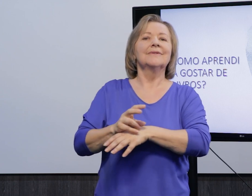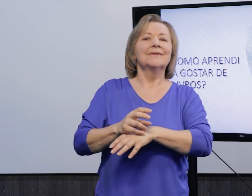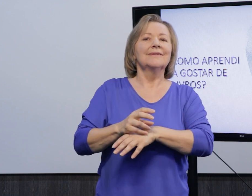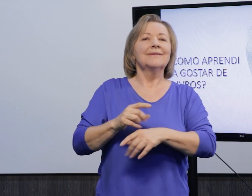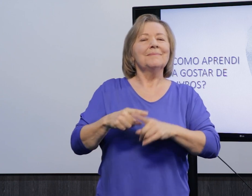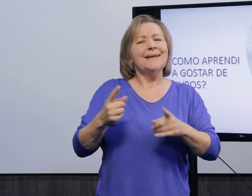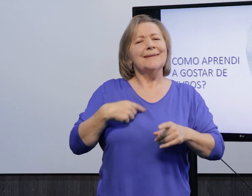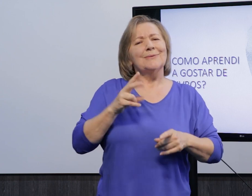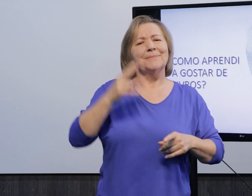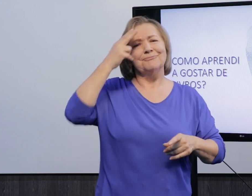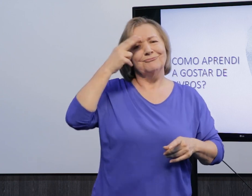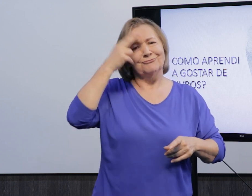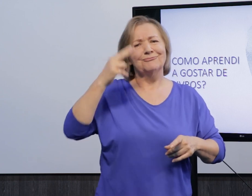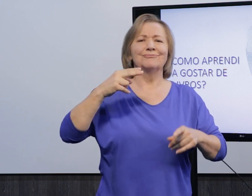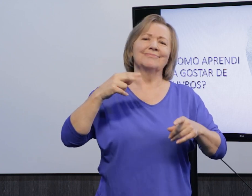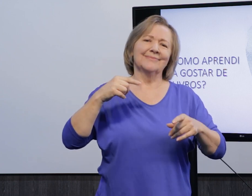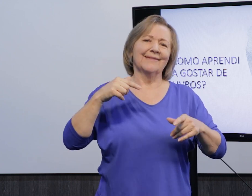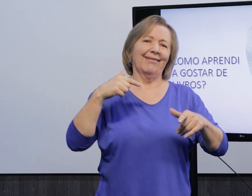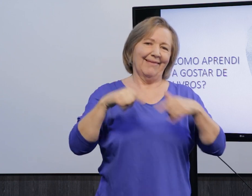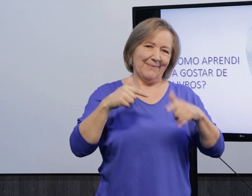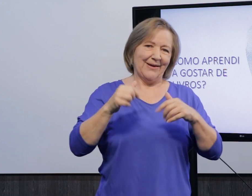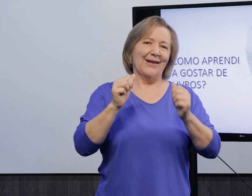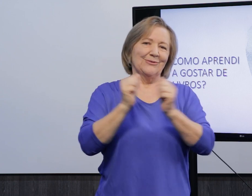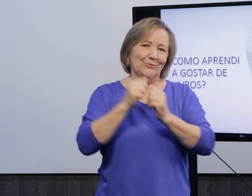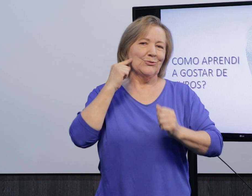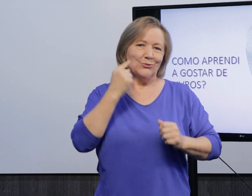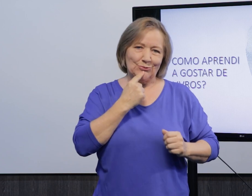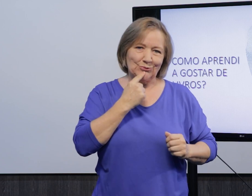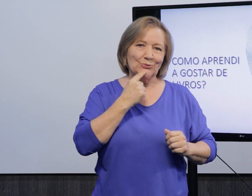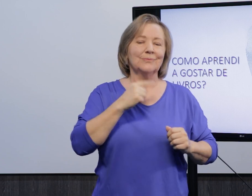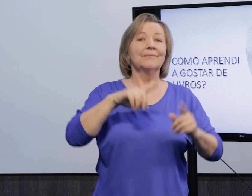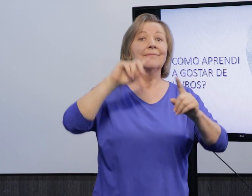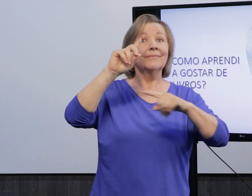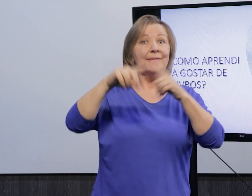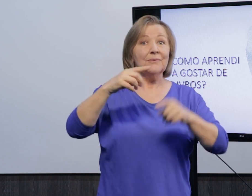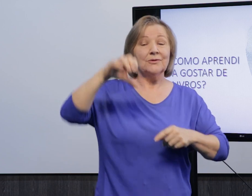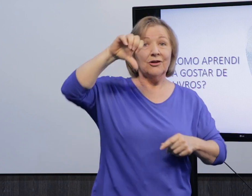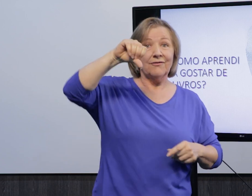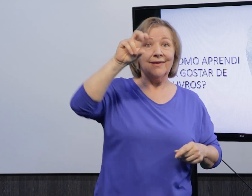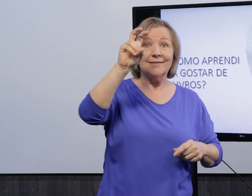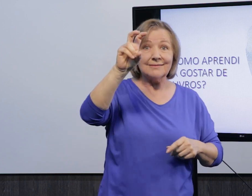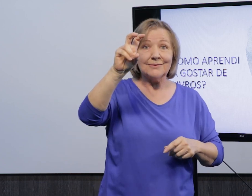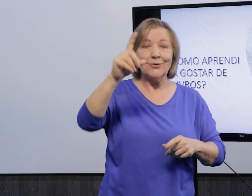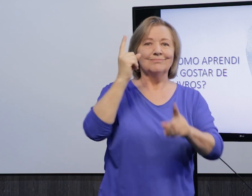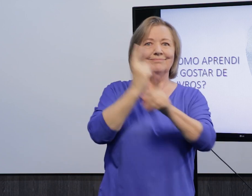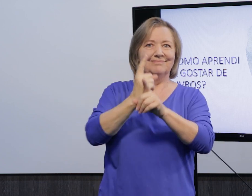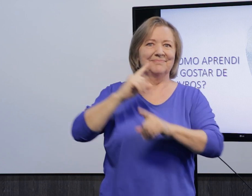né Mas não é sempre meu sonho era trabalhar junto com os surdos né Depois em 95 encontrei